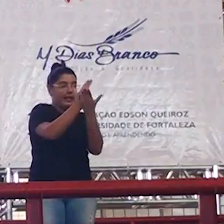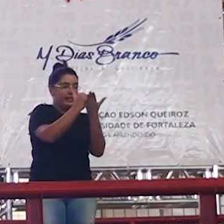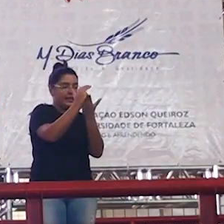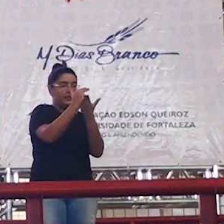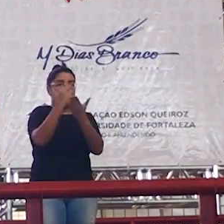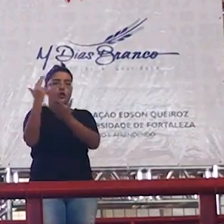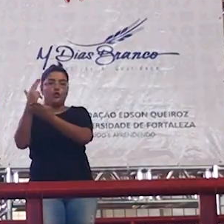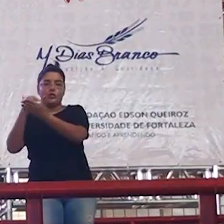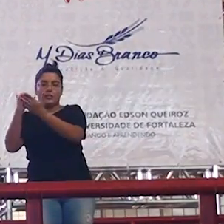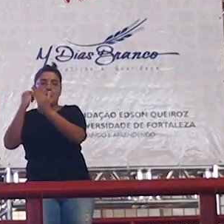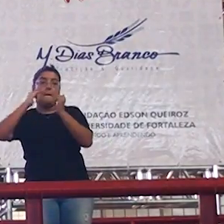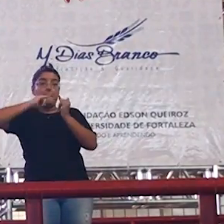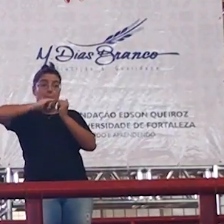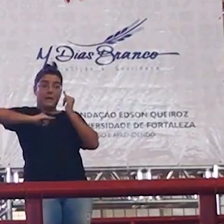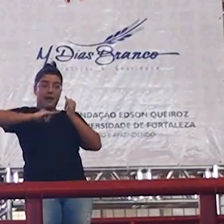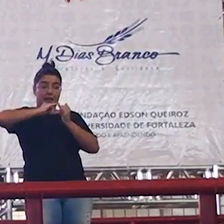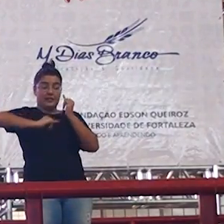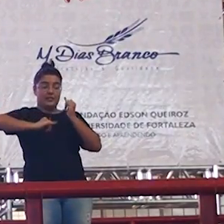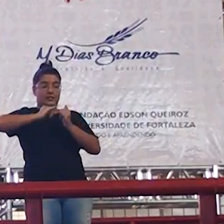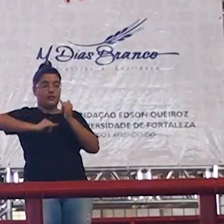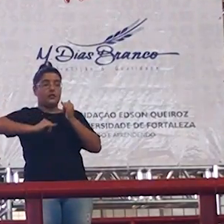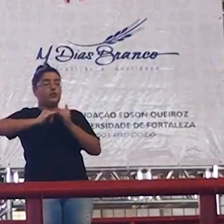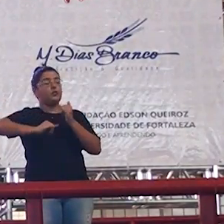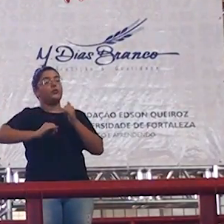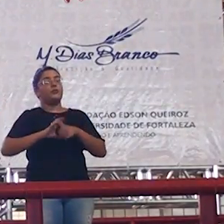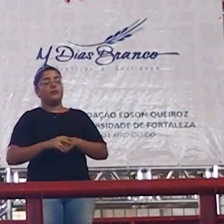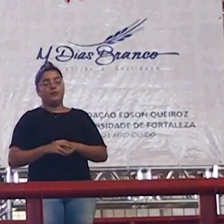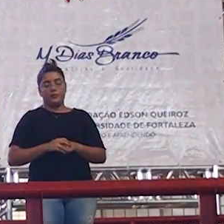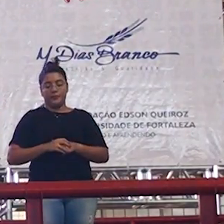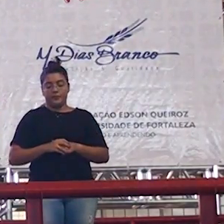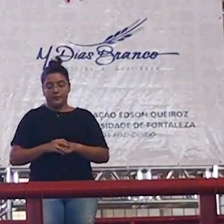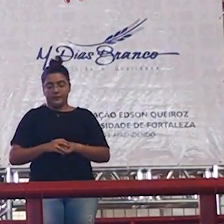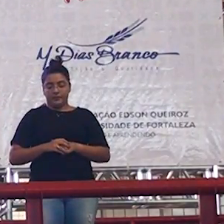que são semelhantes, duas ou mais,